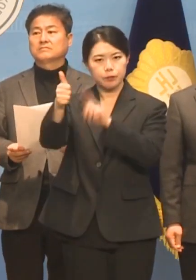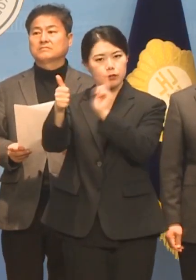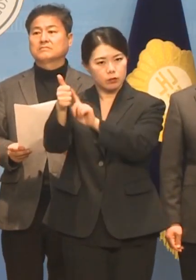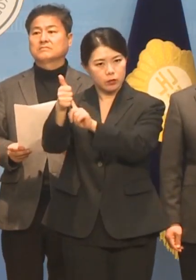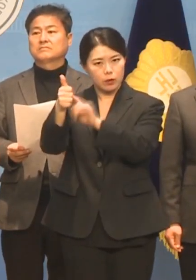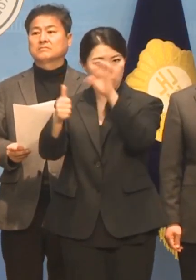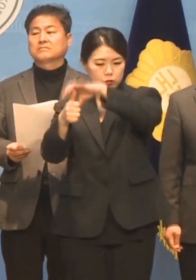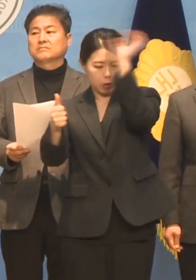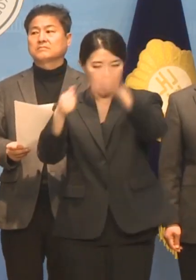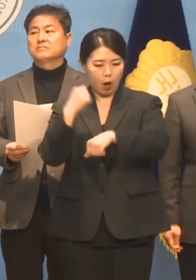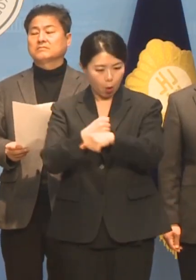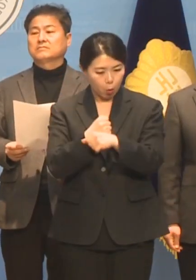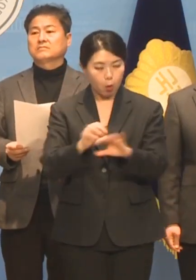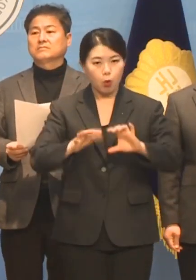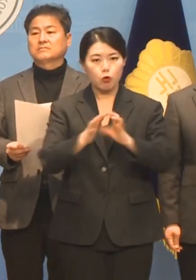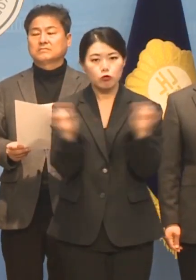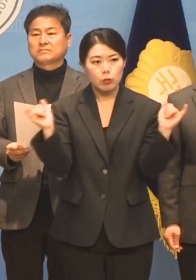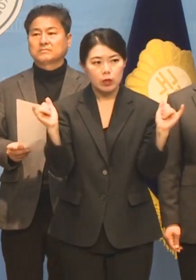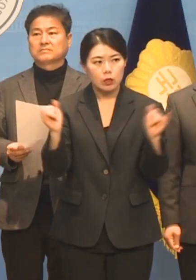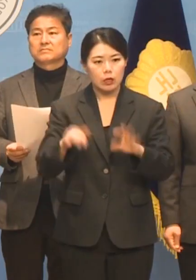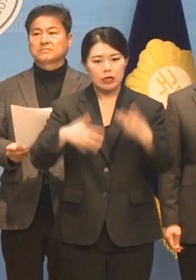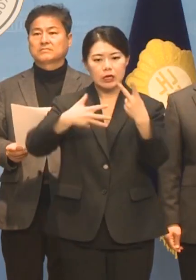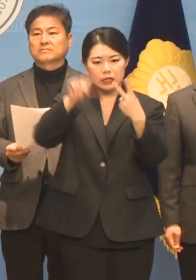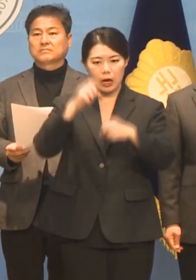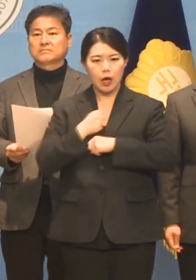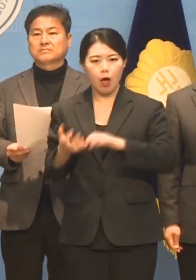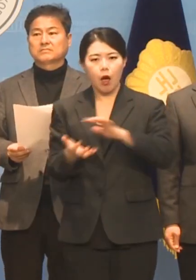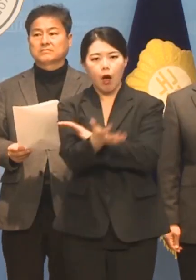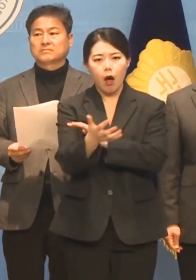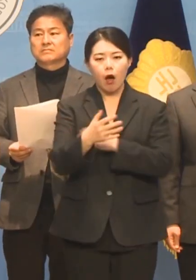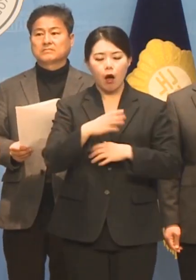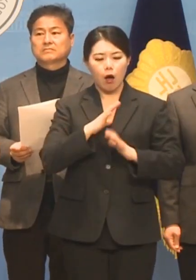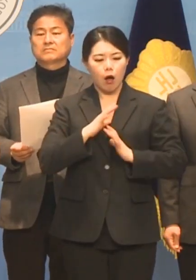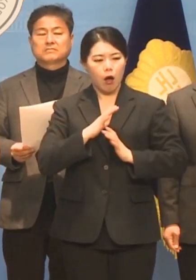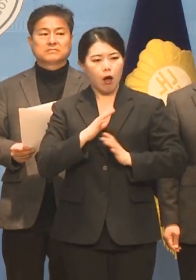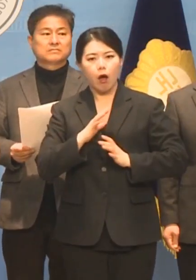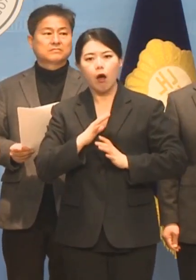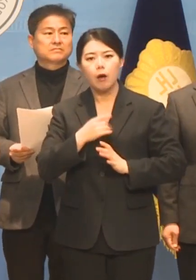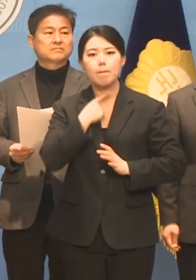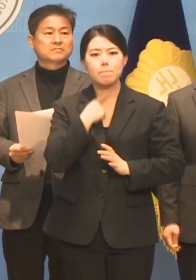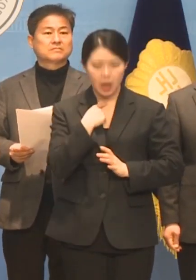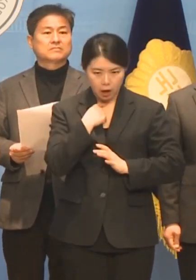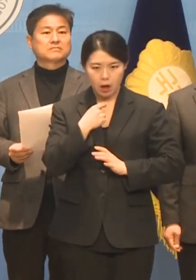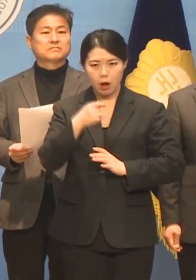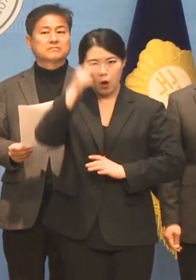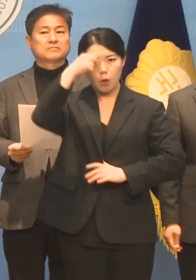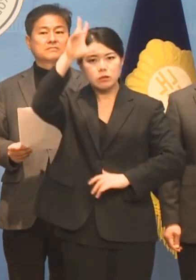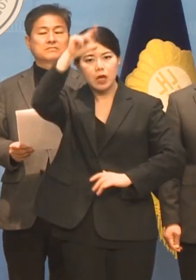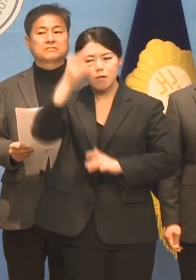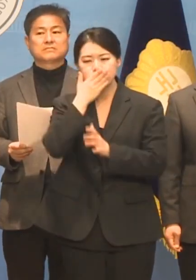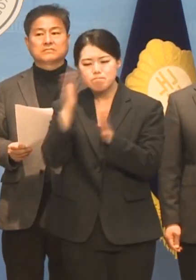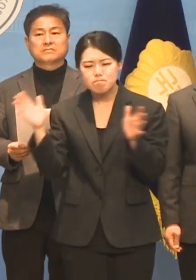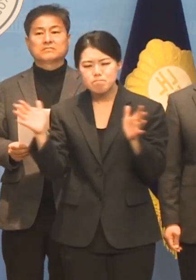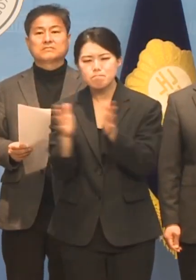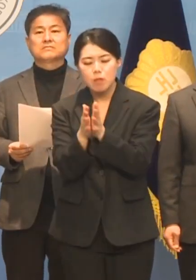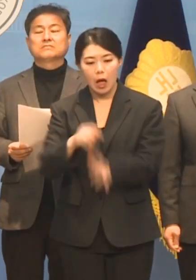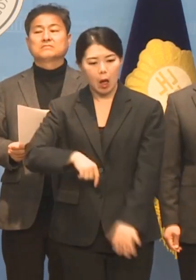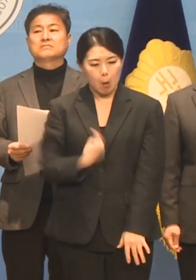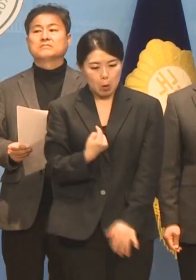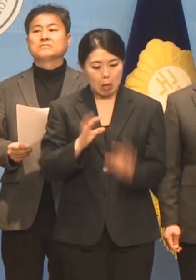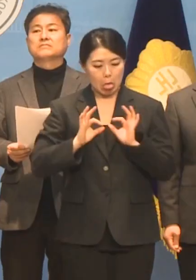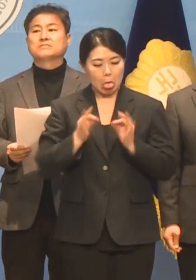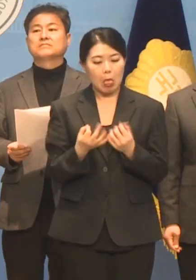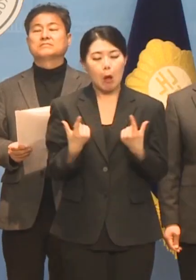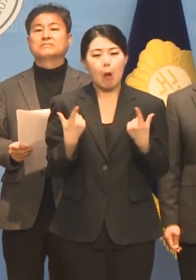석방하여 전 국민을 2차 계엄의 공포로 몰아넣은 내란 공범이 검찰 자신임을